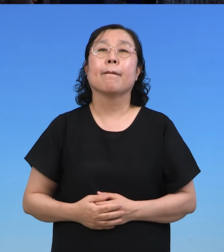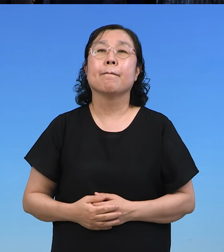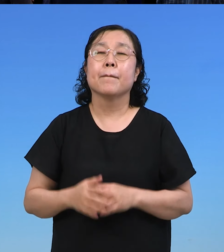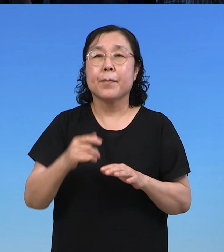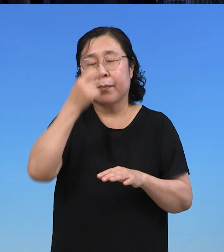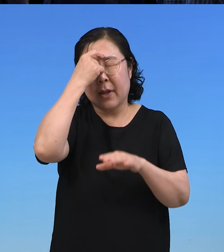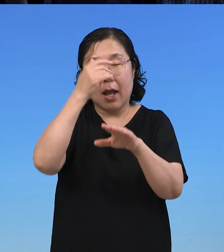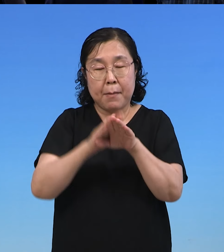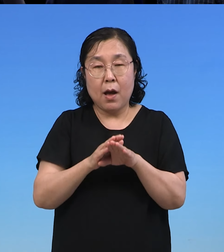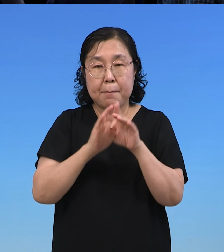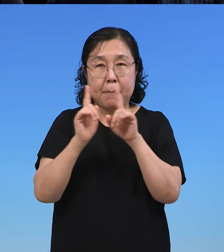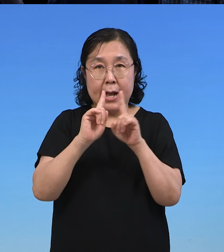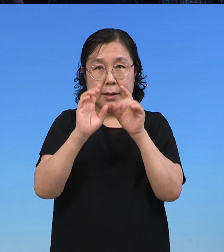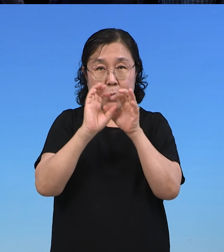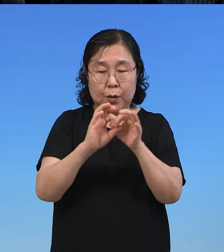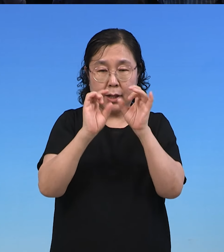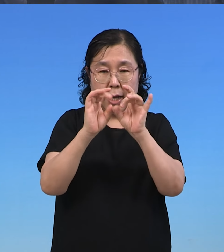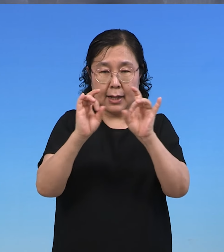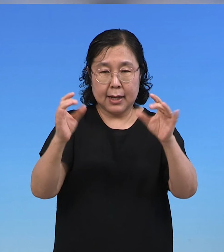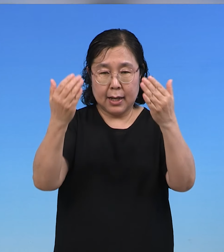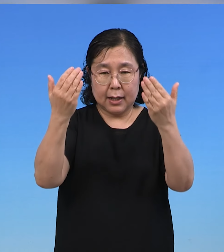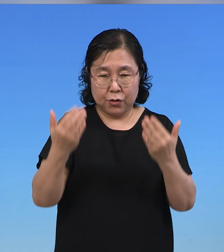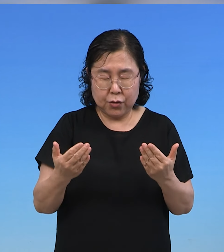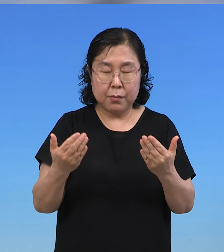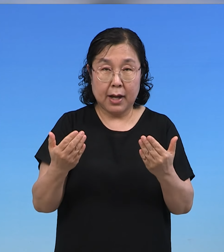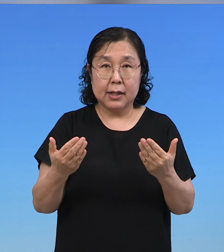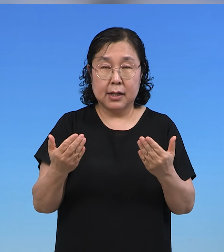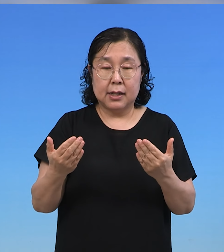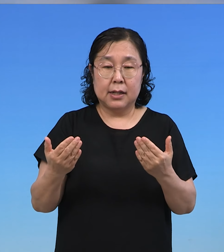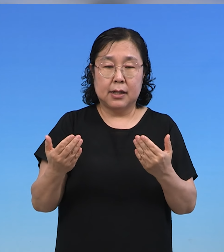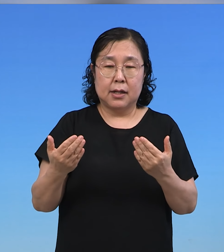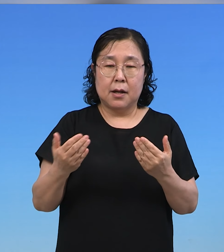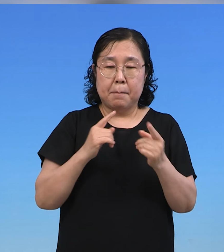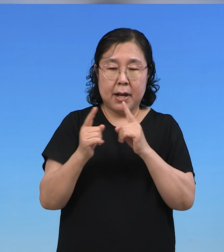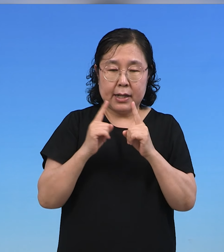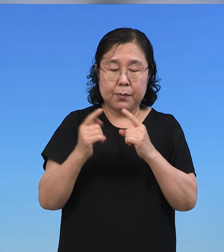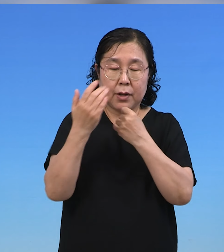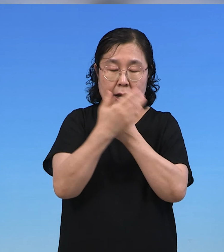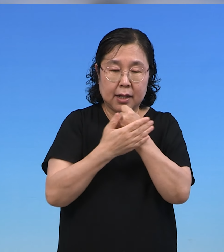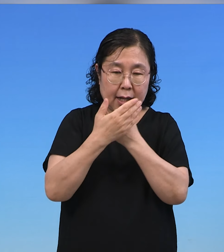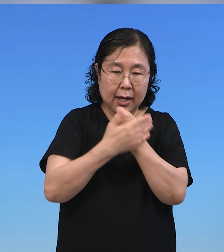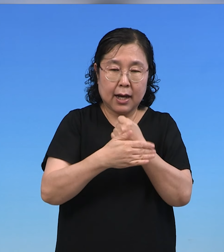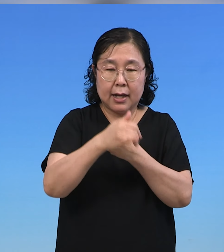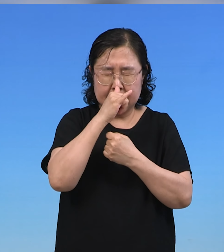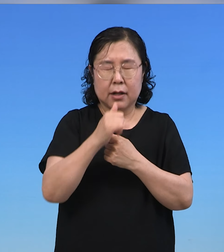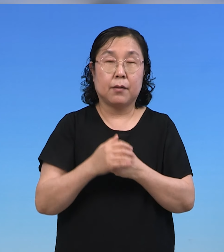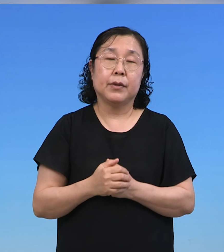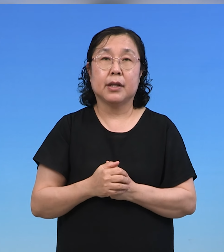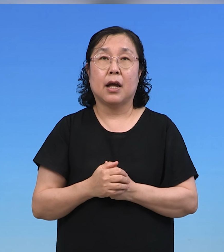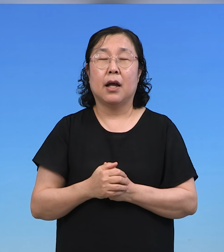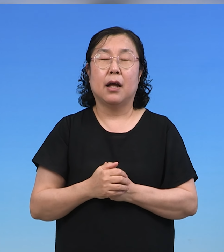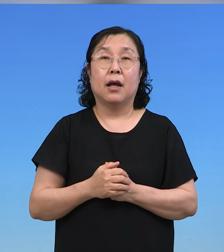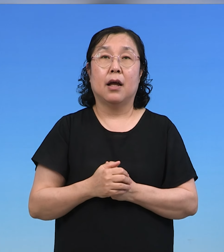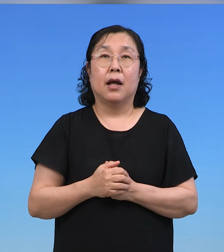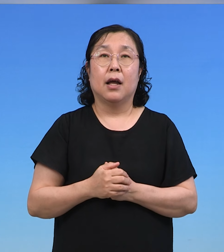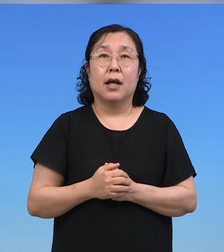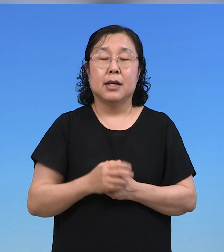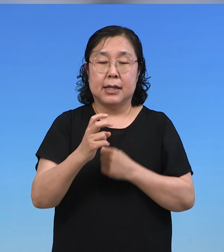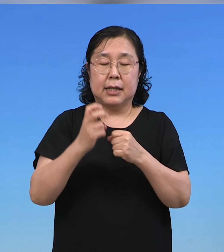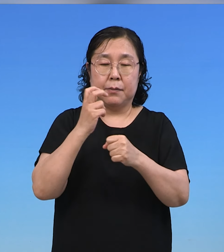오늘 예배와 말씀을 통하여 각자에게 주신 메시지가 있고 각자에게 주신 위로가 있을 것입니다. 지난 20년을 지켜